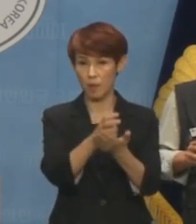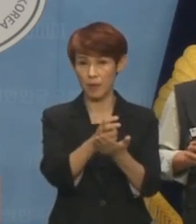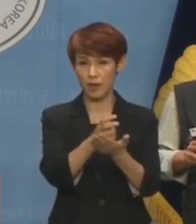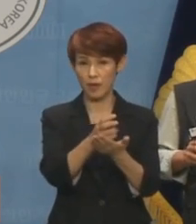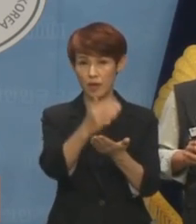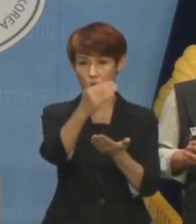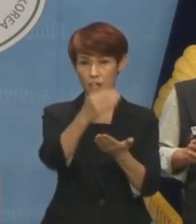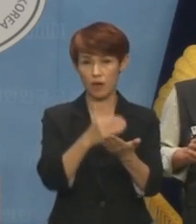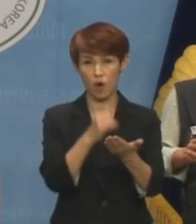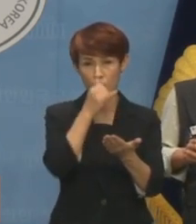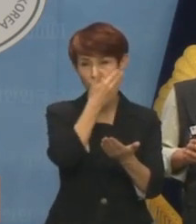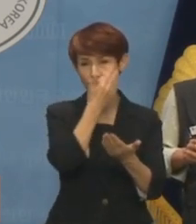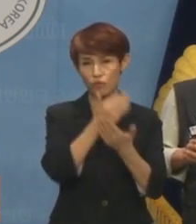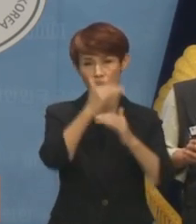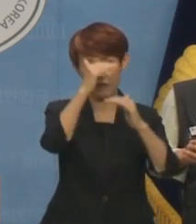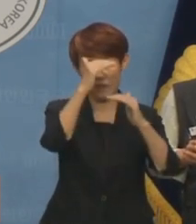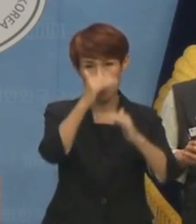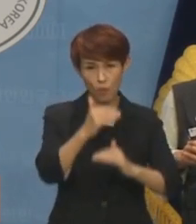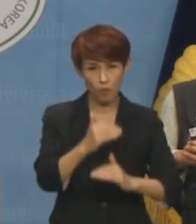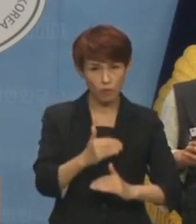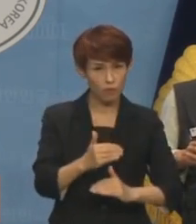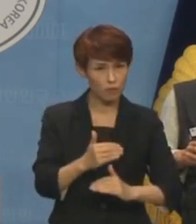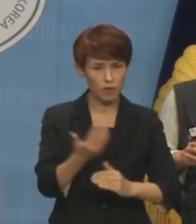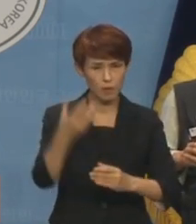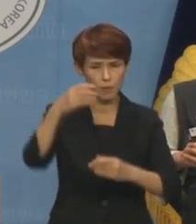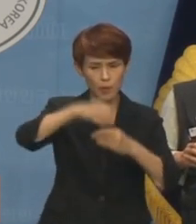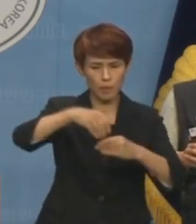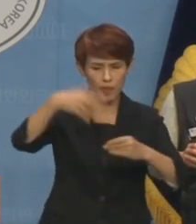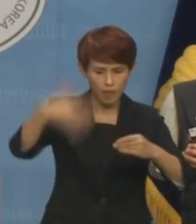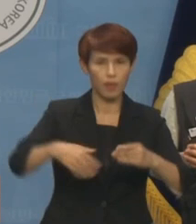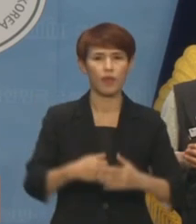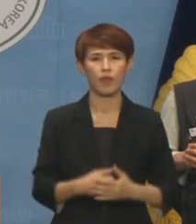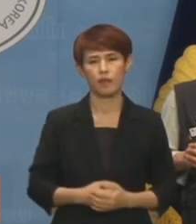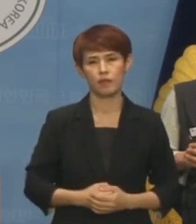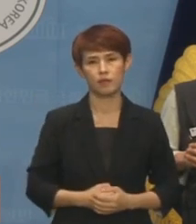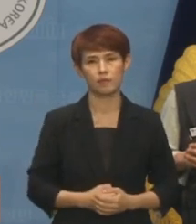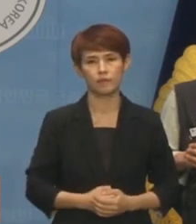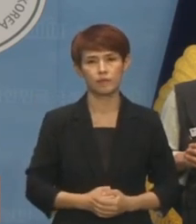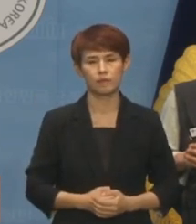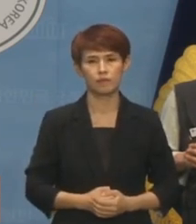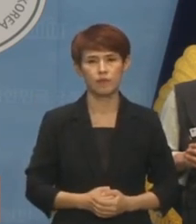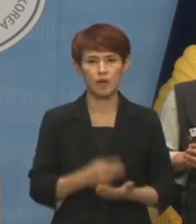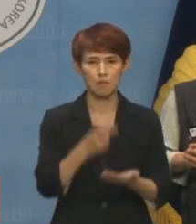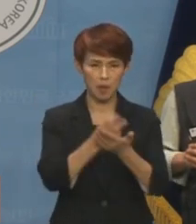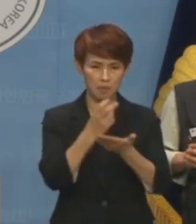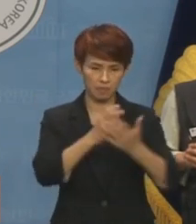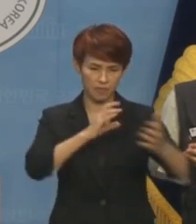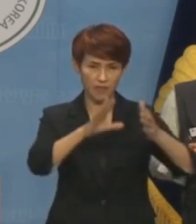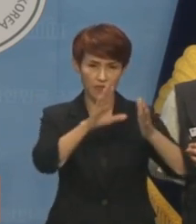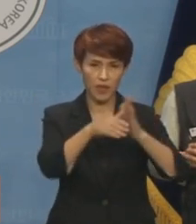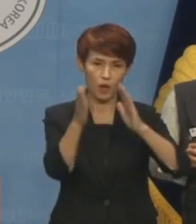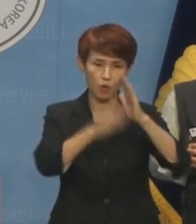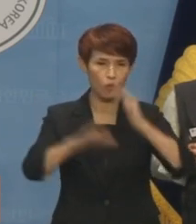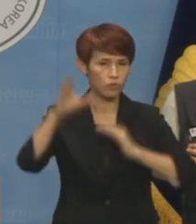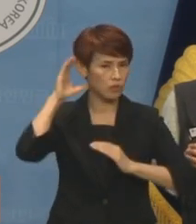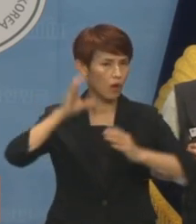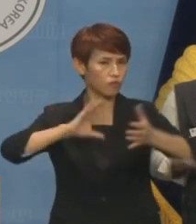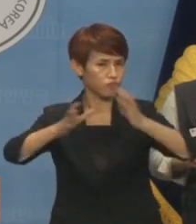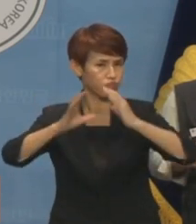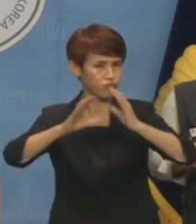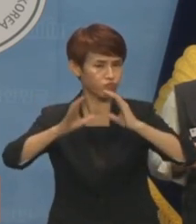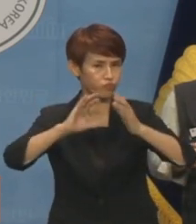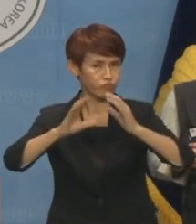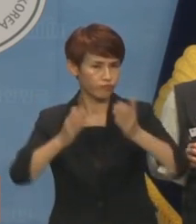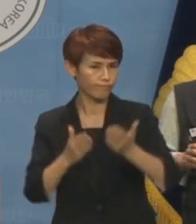담겼던 주요한 내용은 거의 포함되지 못했다. 또한 법안 논의 시 공청회동을 통해